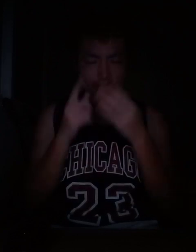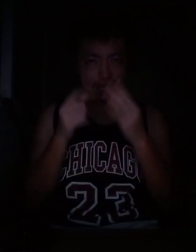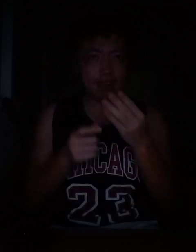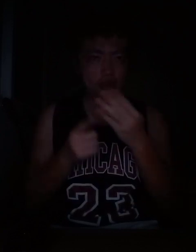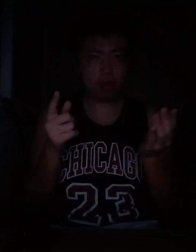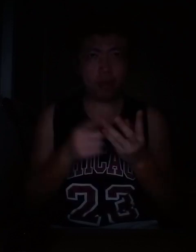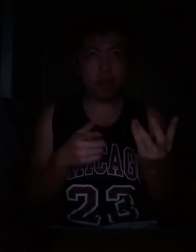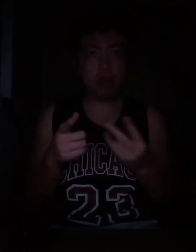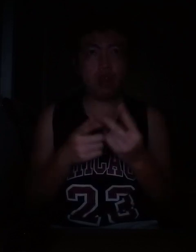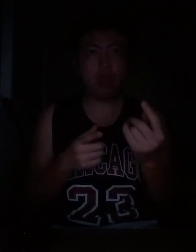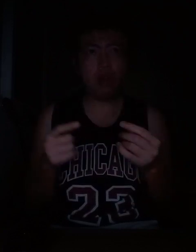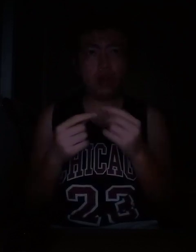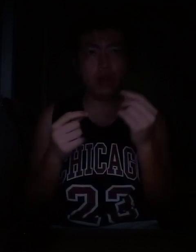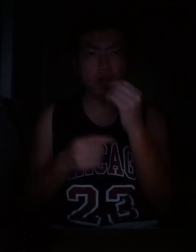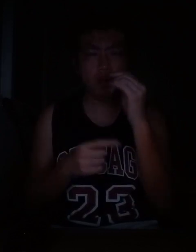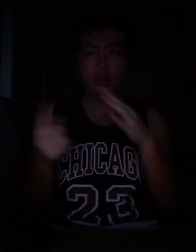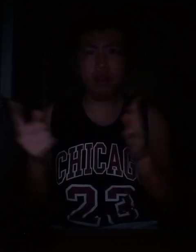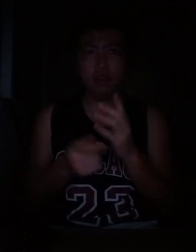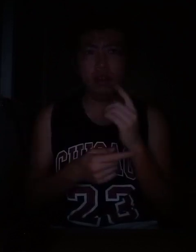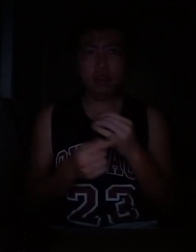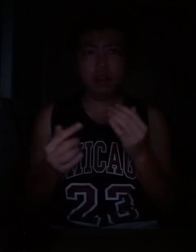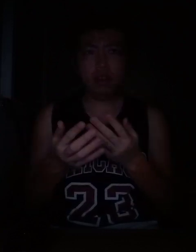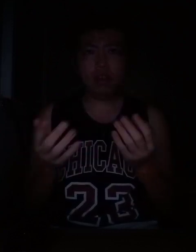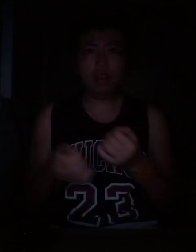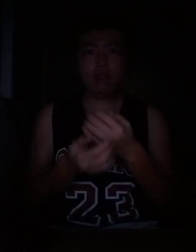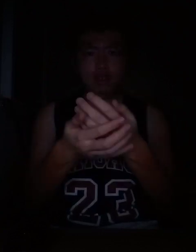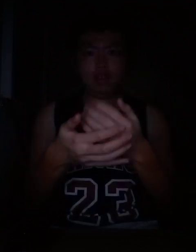근접해 고비가 될 것으로 보입니다. 이따금 기자가 보도합니다.